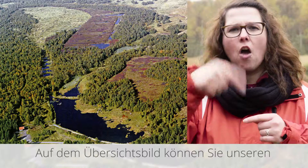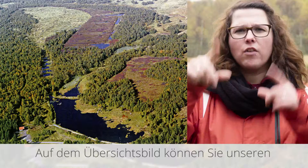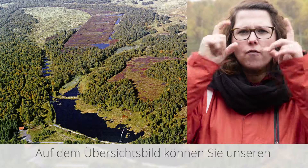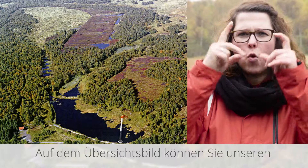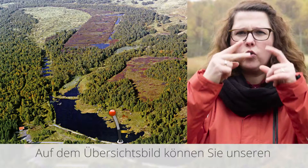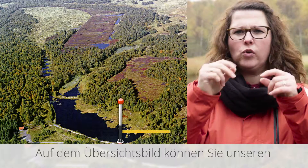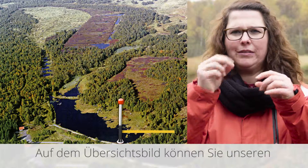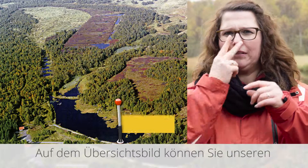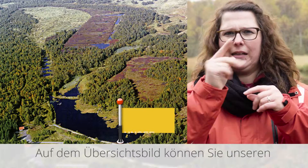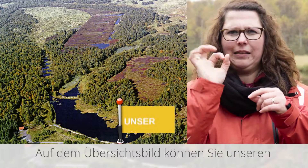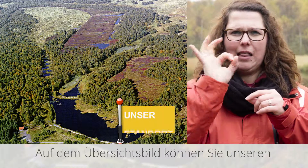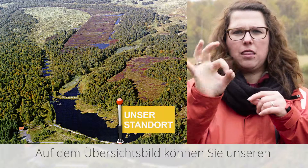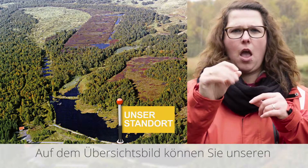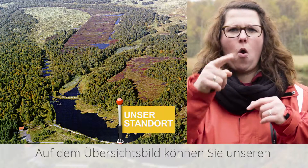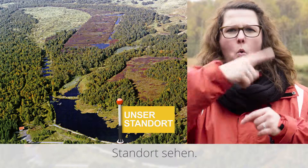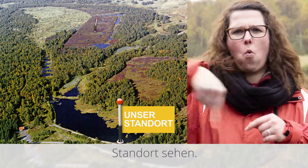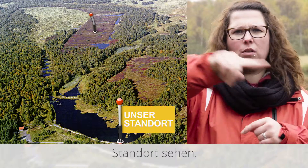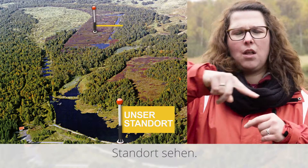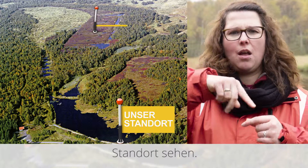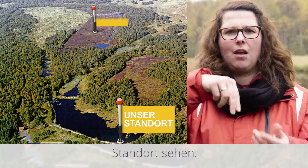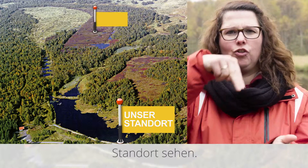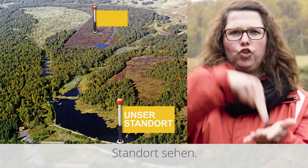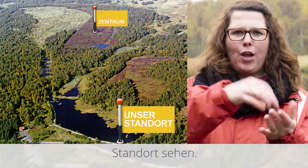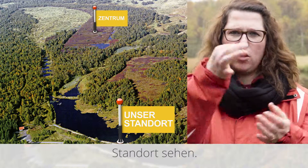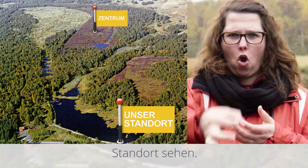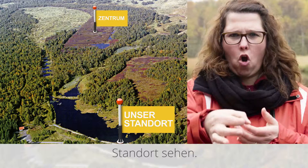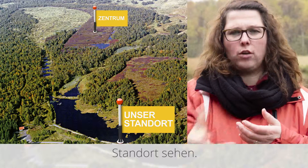Auf dem Übersichtsbild können Sie unseren Standort sehen.